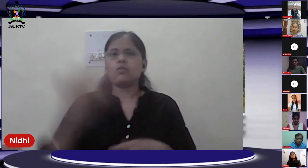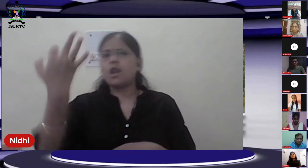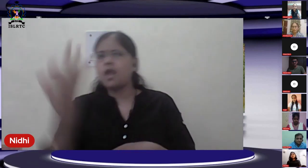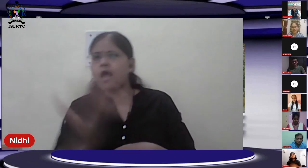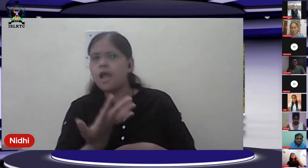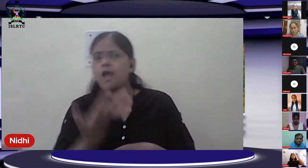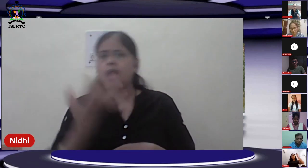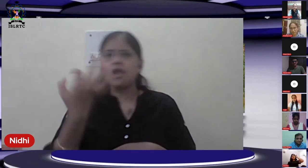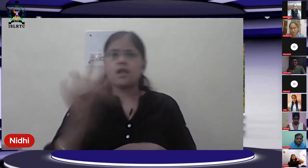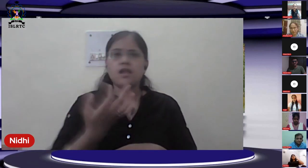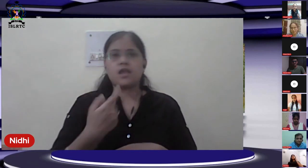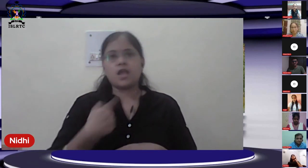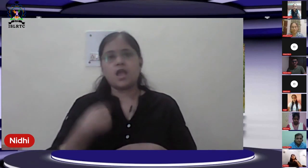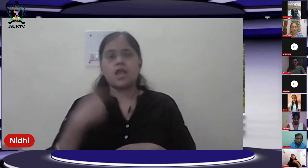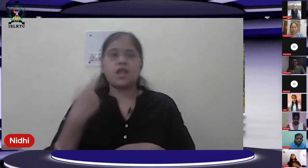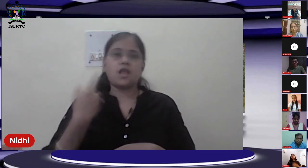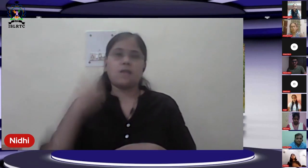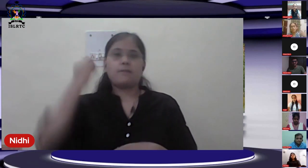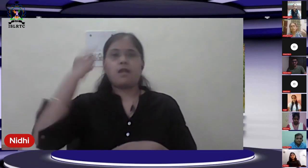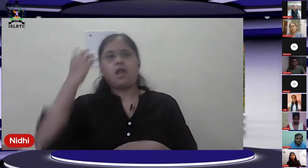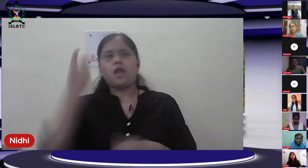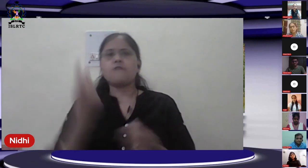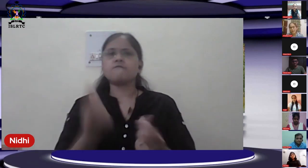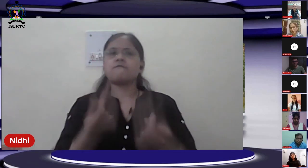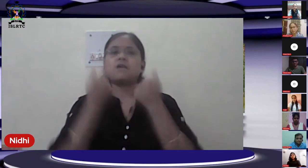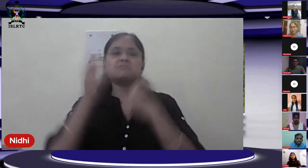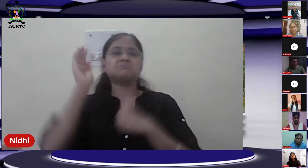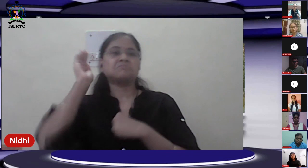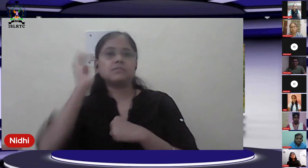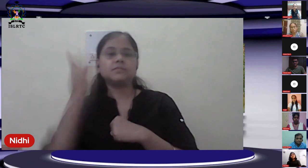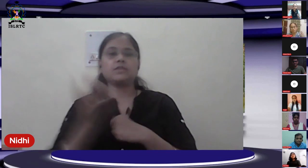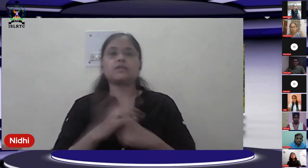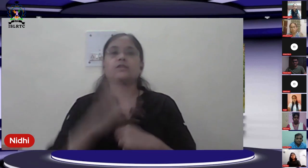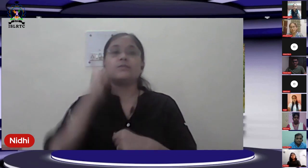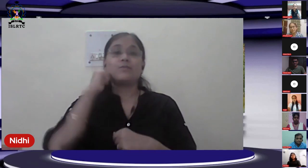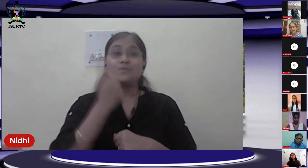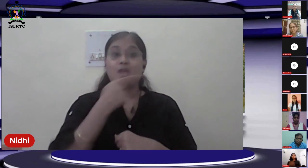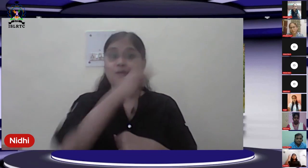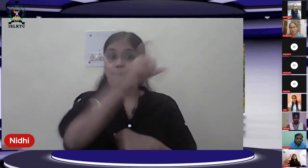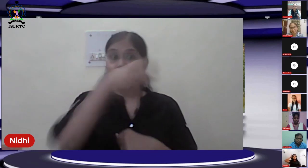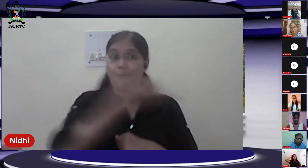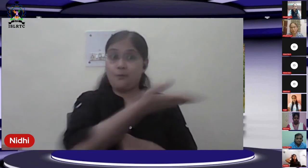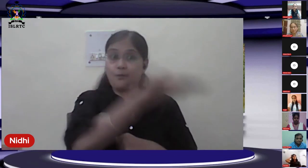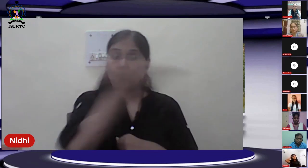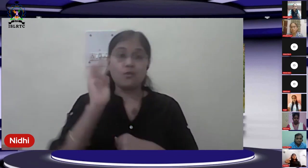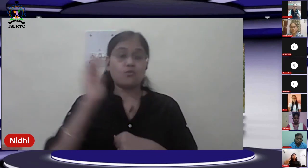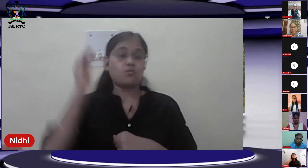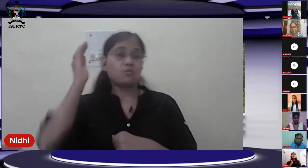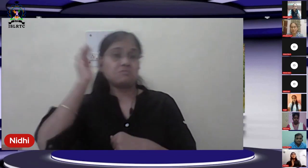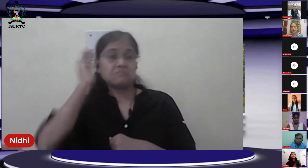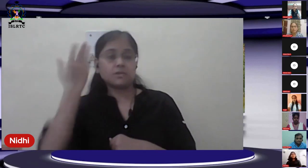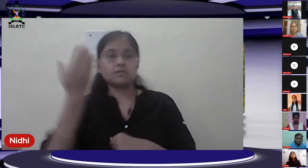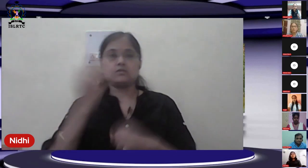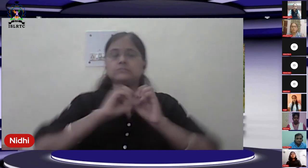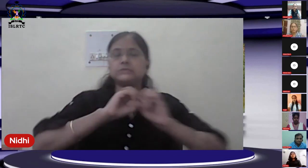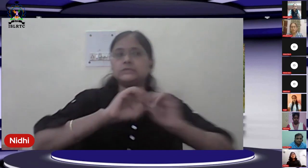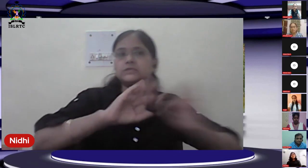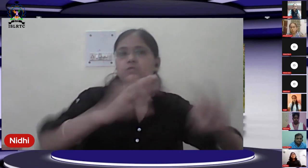लोग बड़ी जल्दी सुन लेते हैं, पर डेफ लोगों तक वो न्यूज़ जाने में, वो सूचना जाने में थोड़ा देर हो जाता है, या जब तक वो